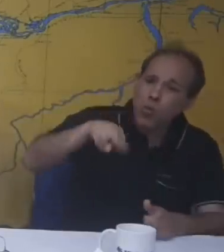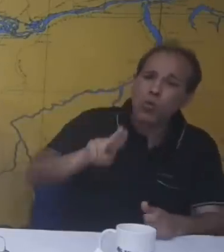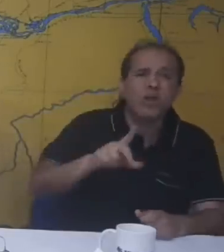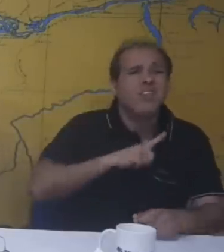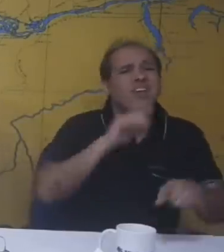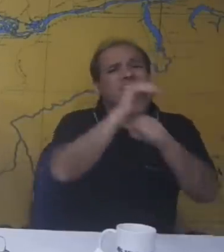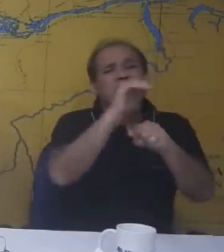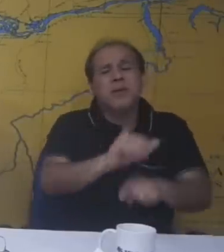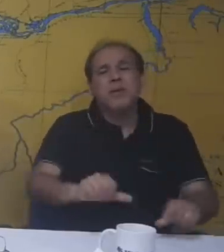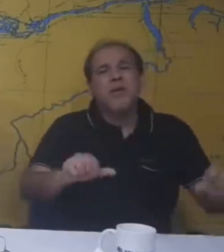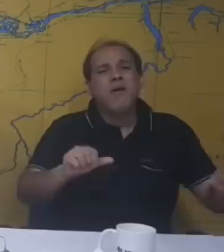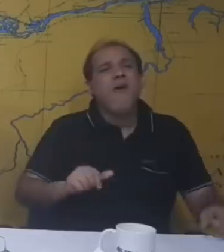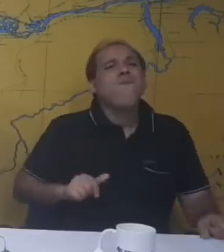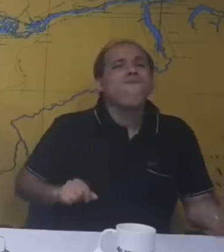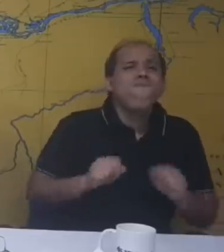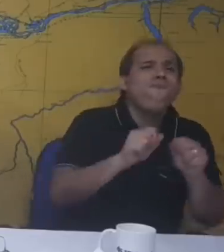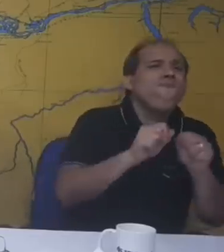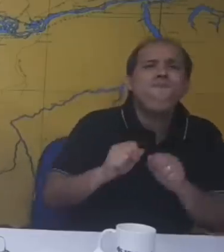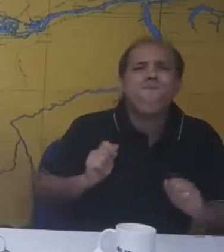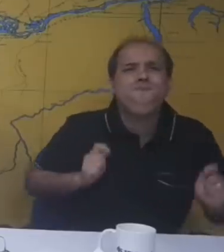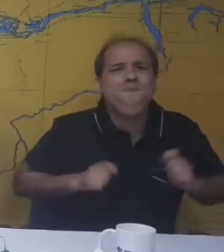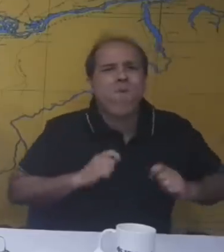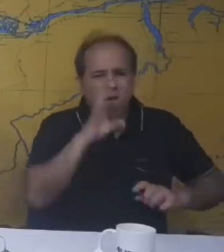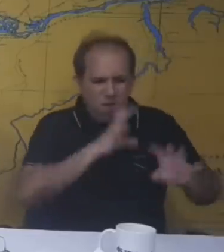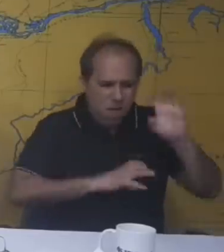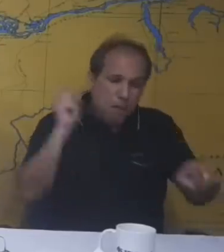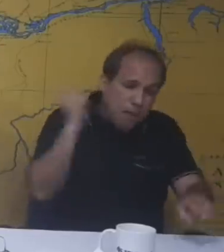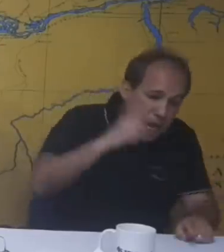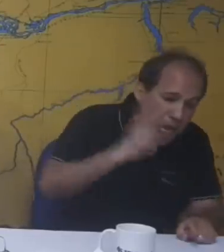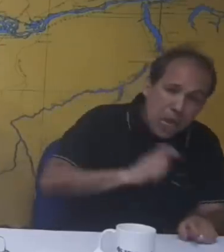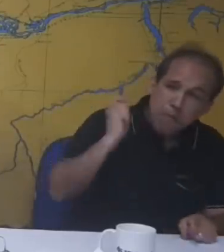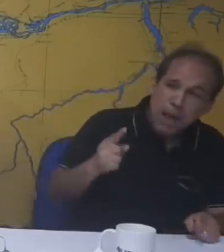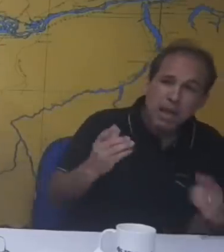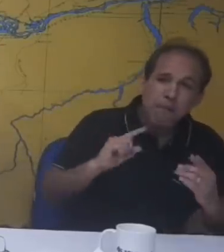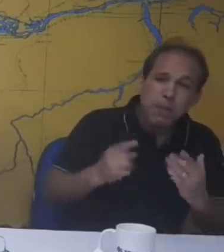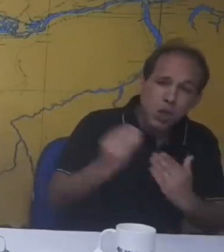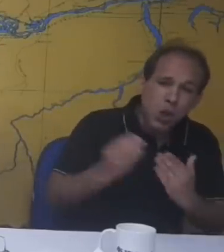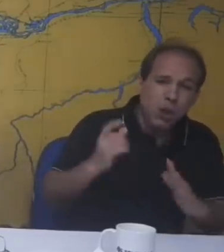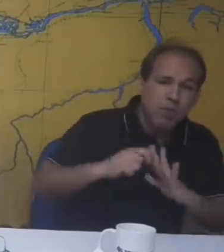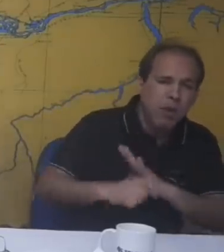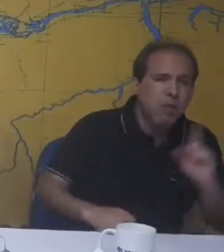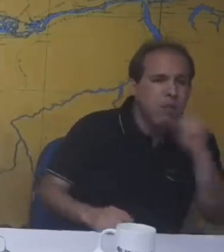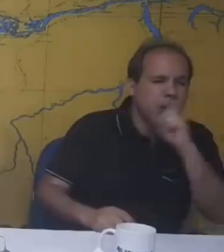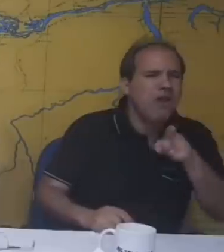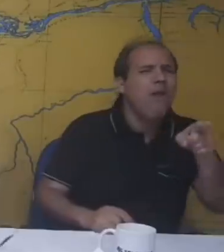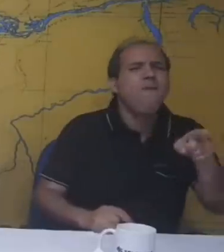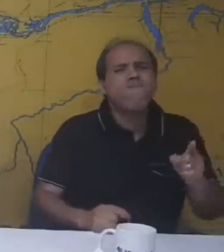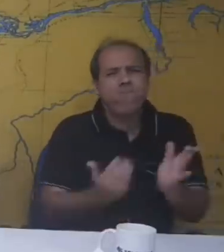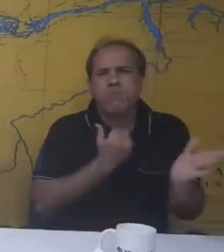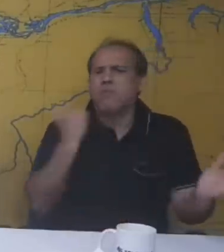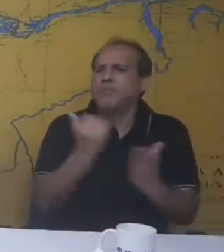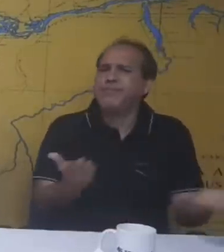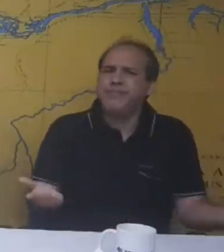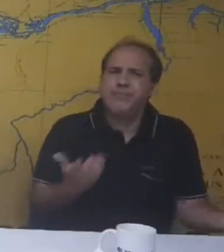fé pegou, dizendo que eu estava mentindo, dizendo que estava pagando $1,000 por mês. Mas tudo bem. Mas, presidente, até